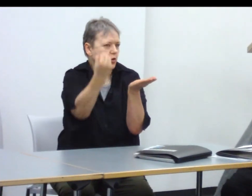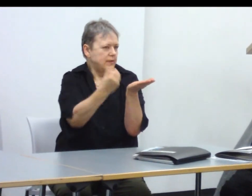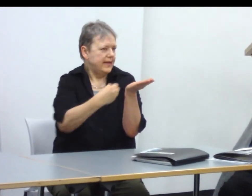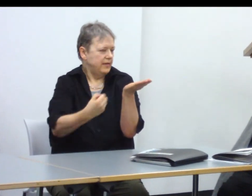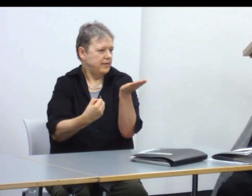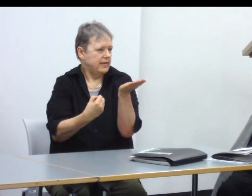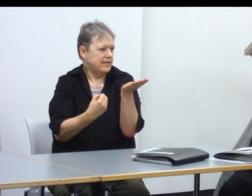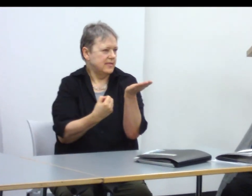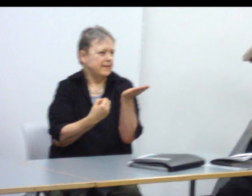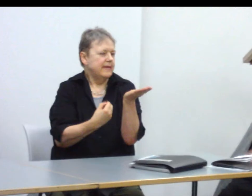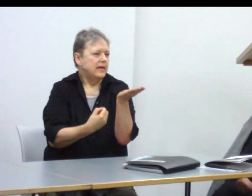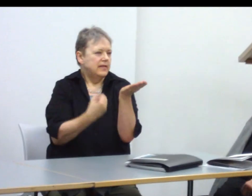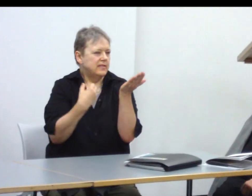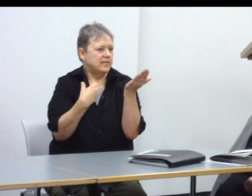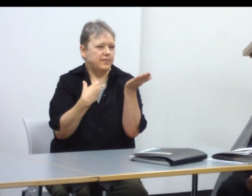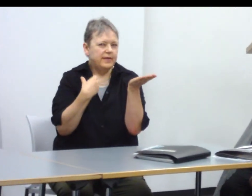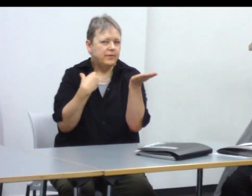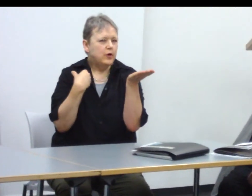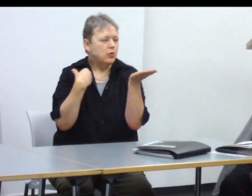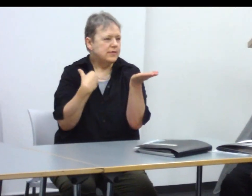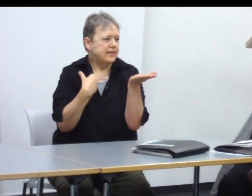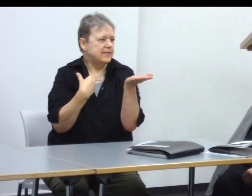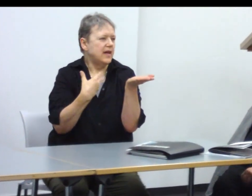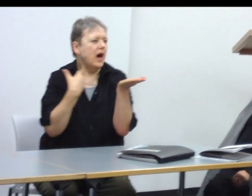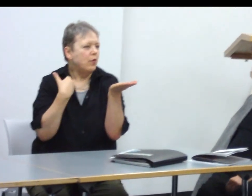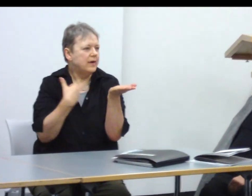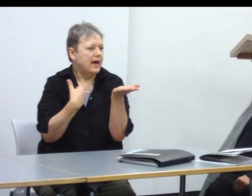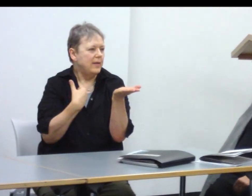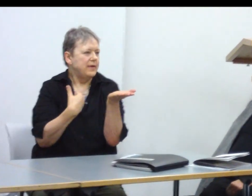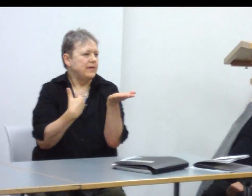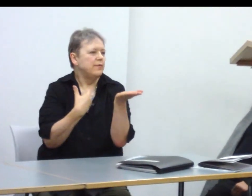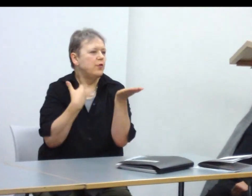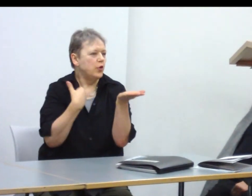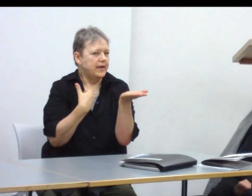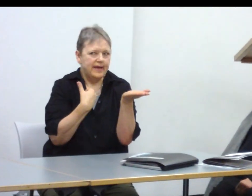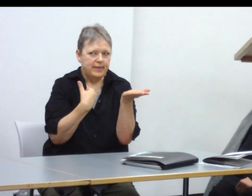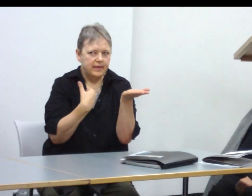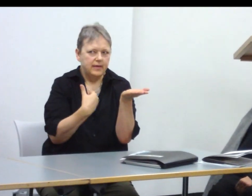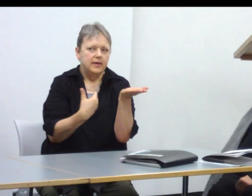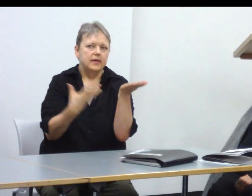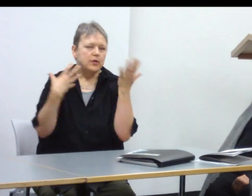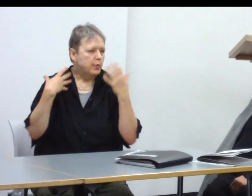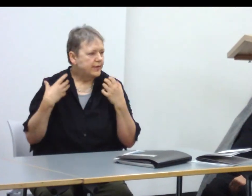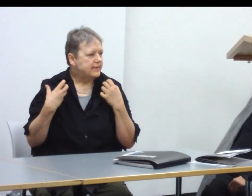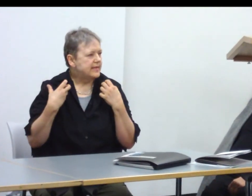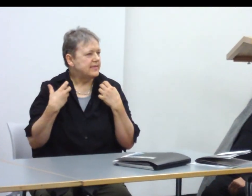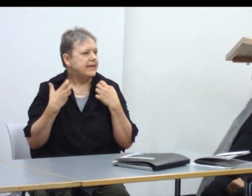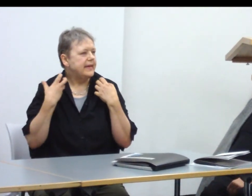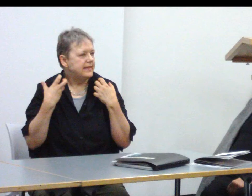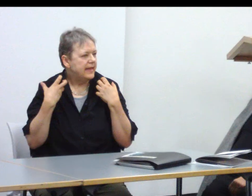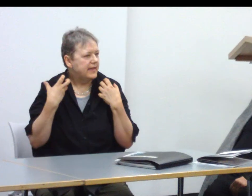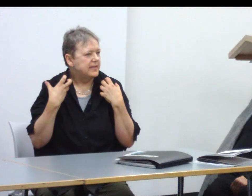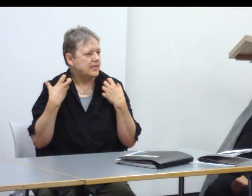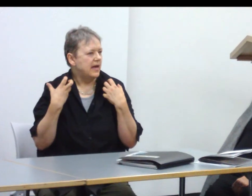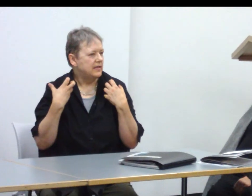Komposition, nennen wir das, dass wenn wir uns jetzt Aufgabe vornehmen, ich möchte das im Gedächtnis